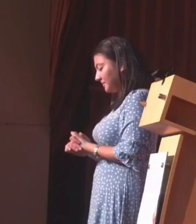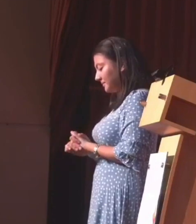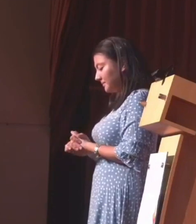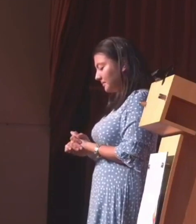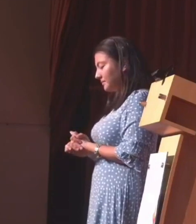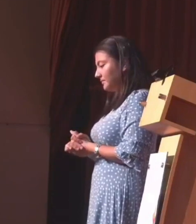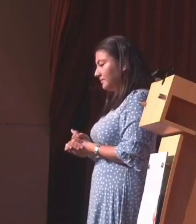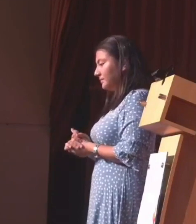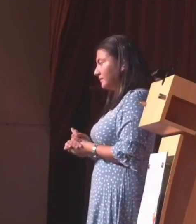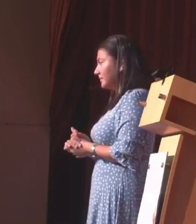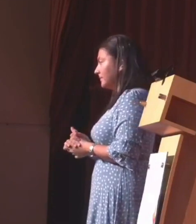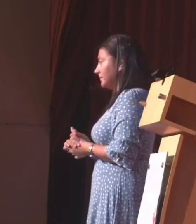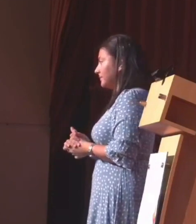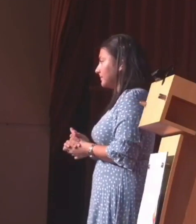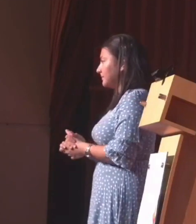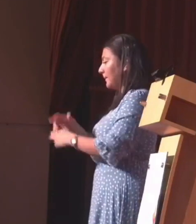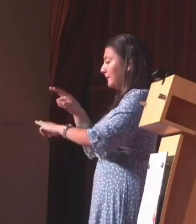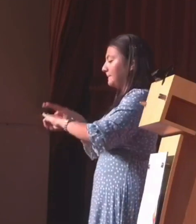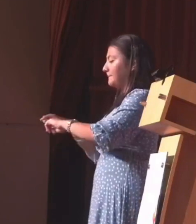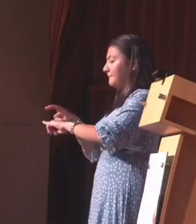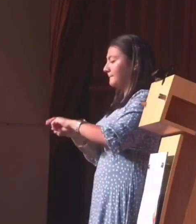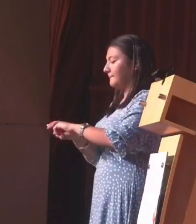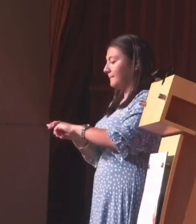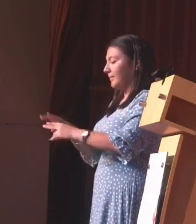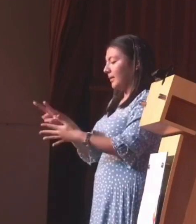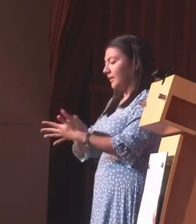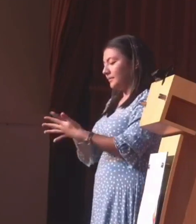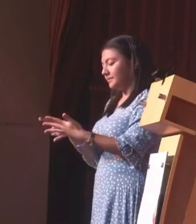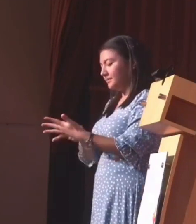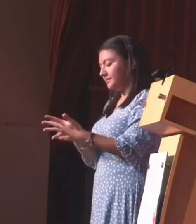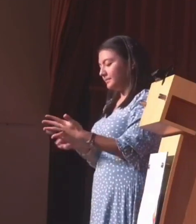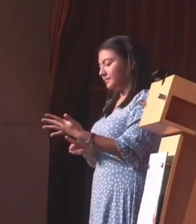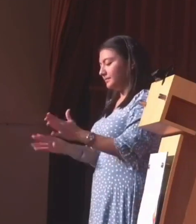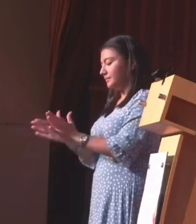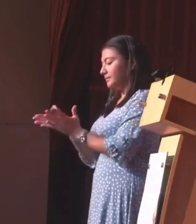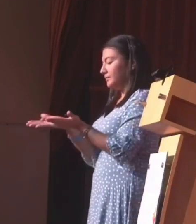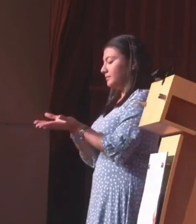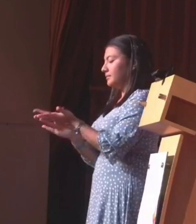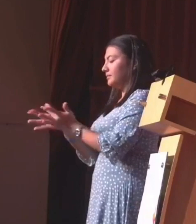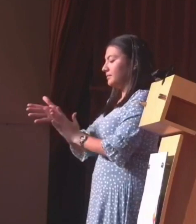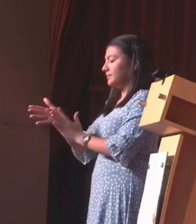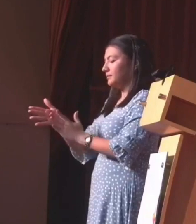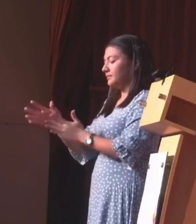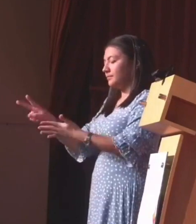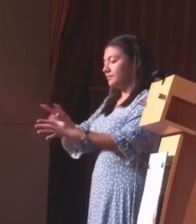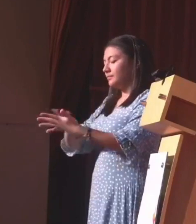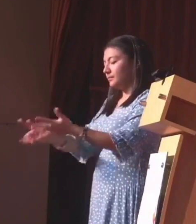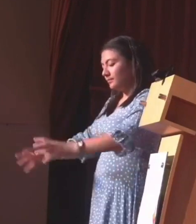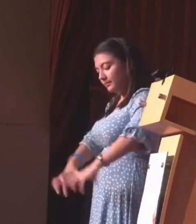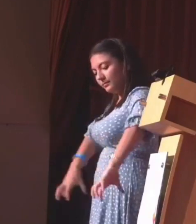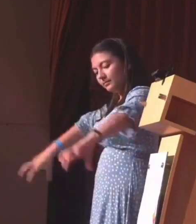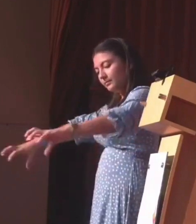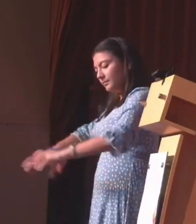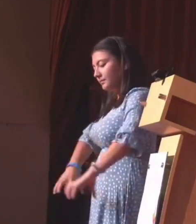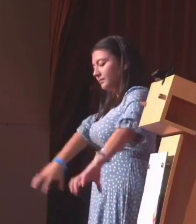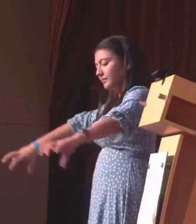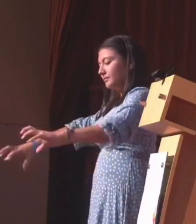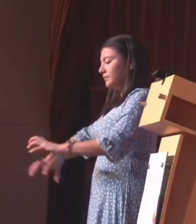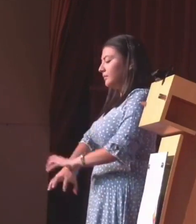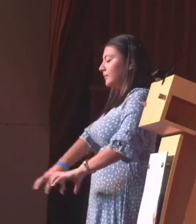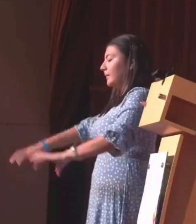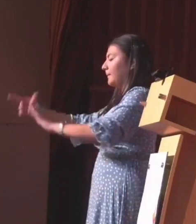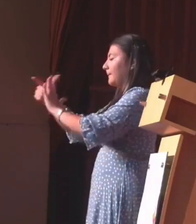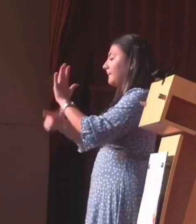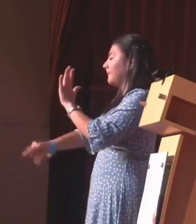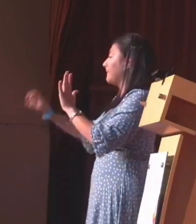Eso sí. Ahí sentaditos vamos a leer la palabra del Señor. Hechos 22:9. Quiero